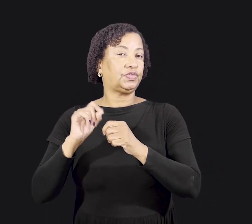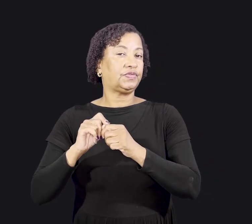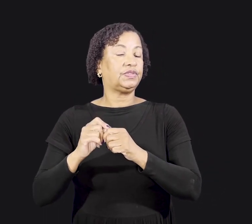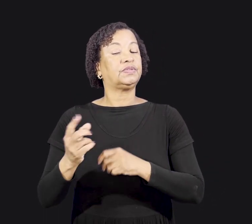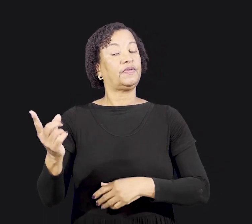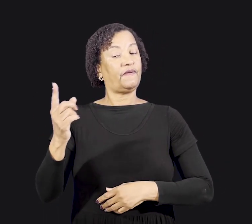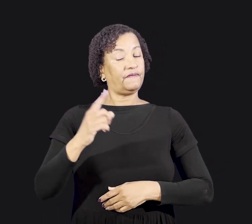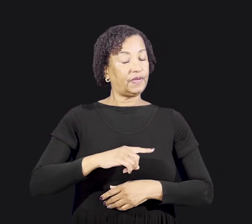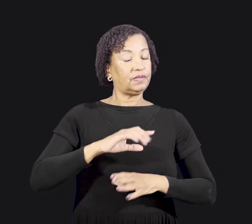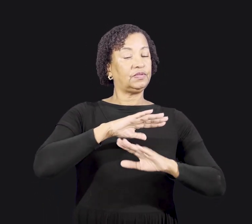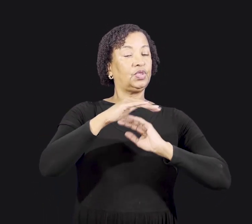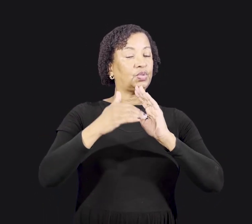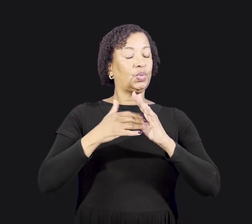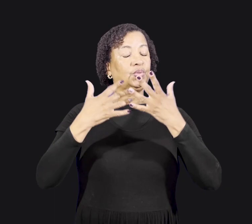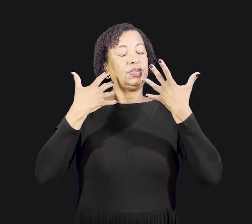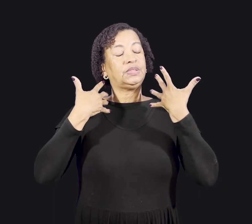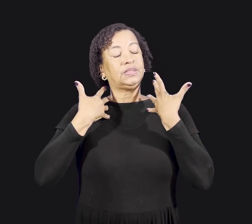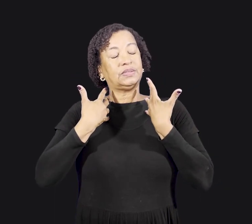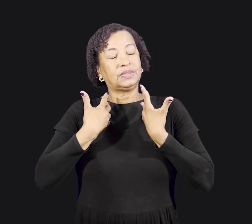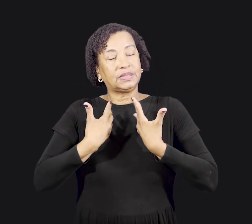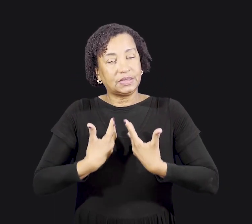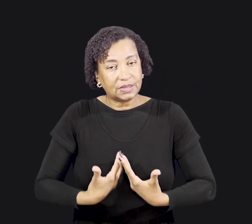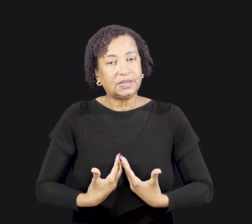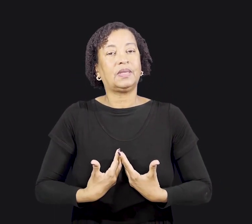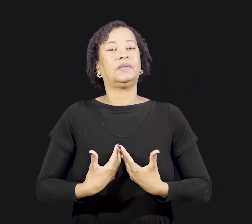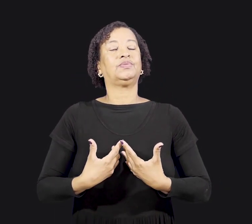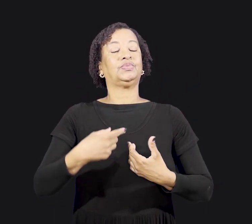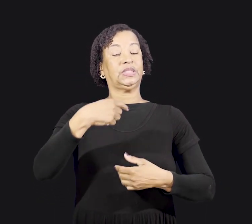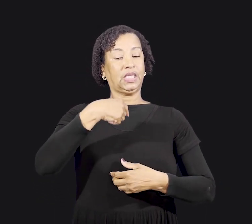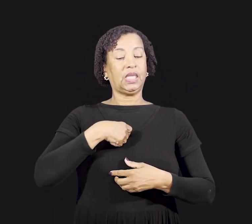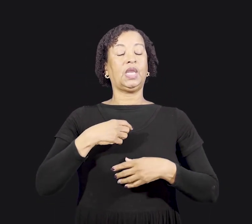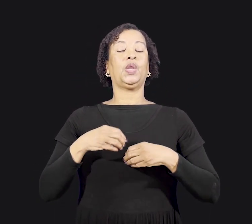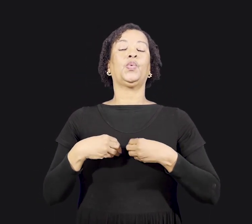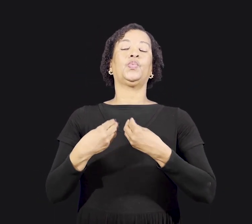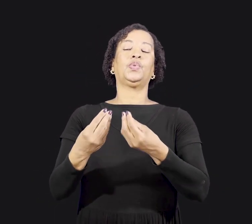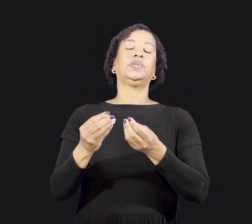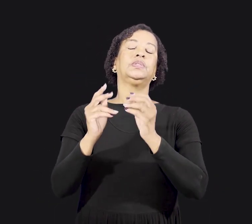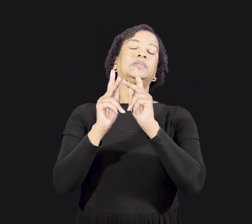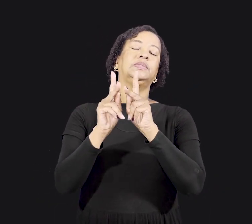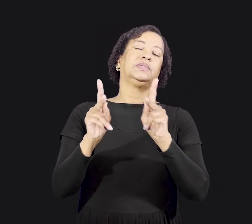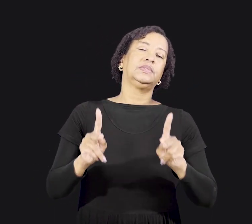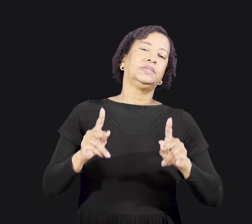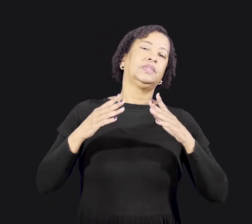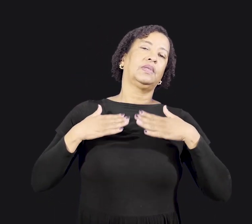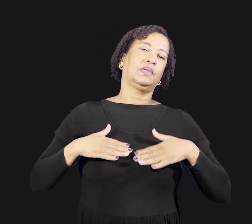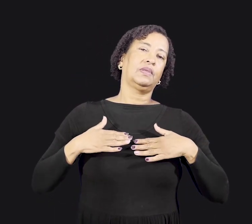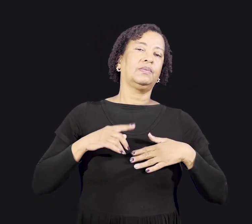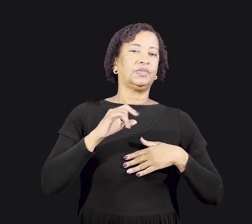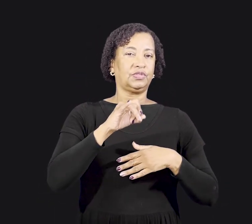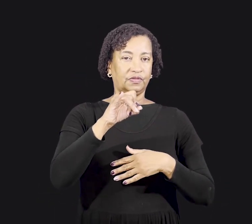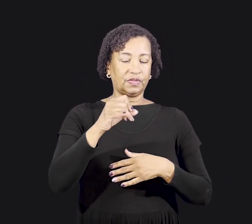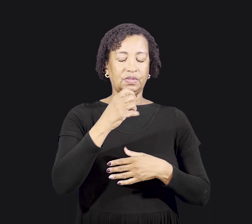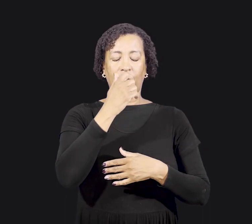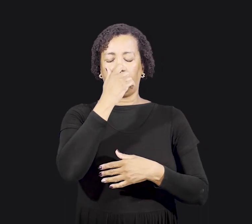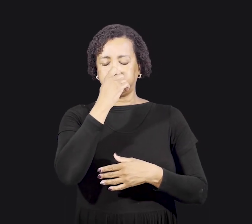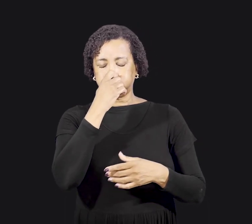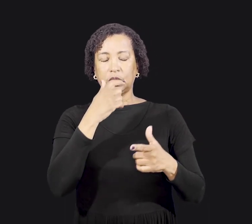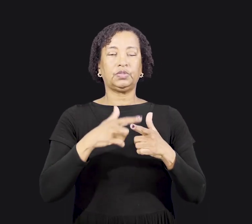todos os que estão cansados e sobrecarregados, e eu lhes darei descanso. Se você está assim, cheio de problemas,